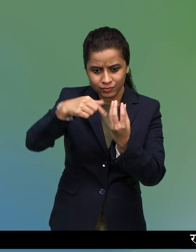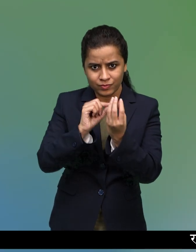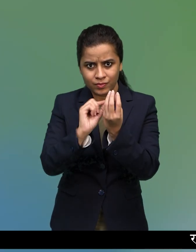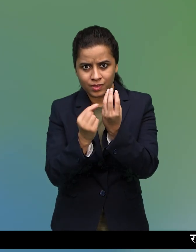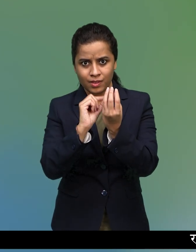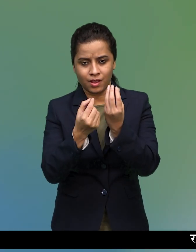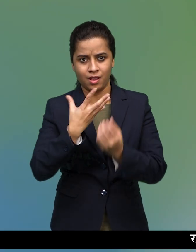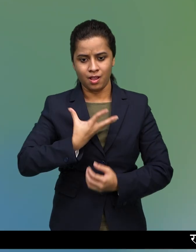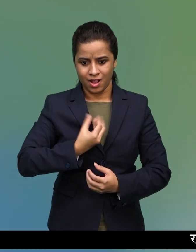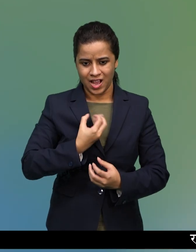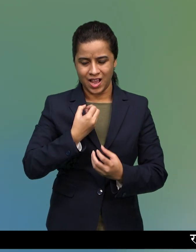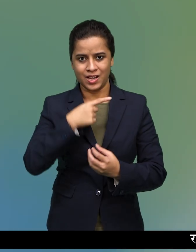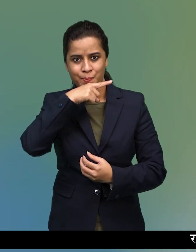रक्त पुरवठा करतात.